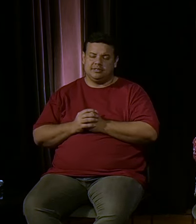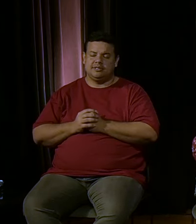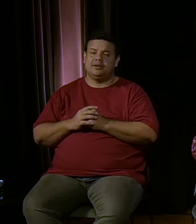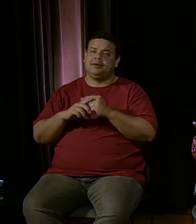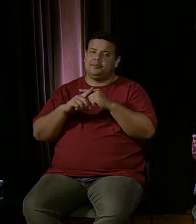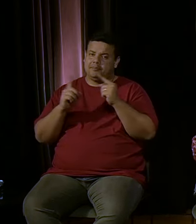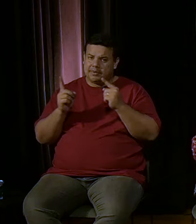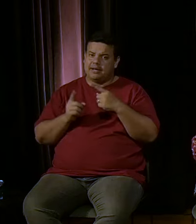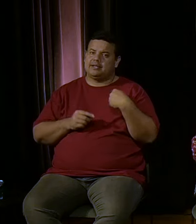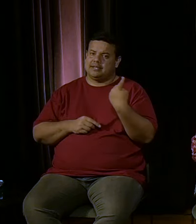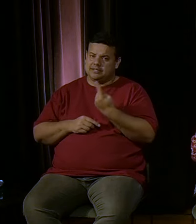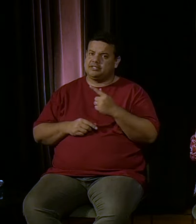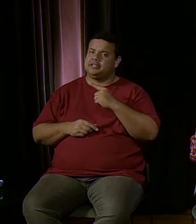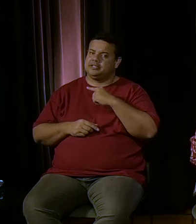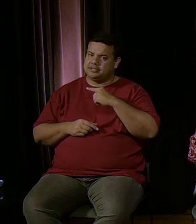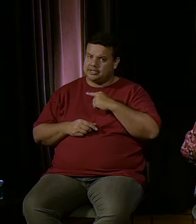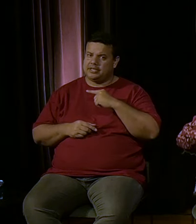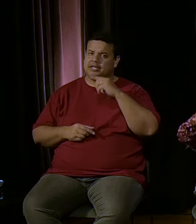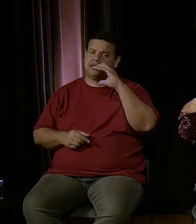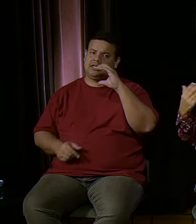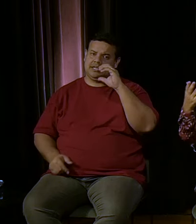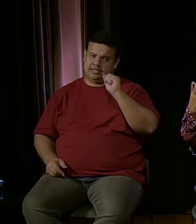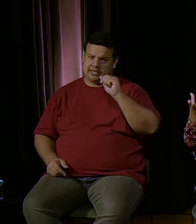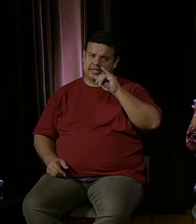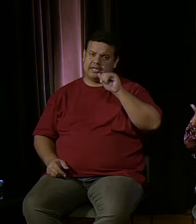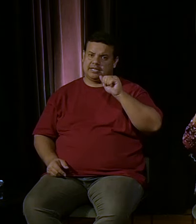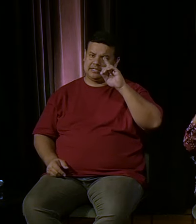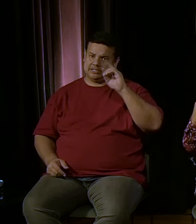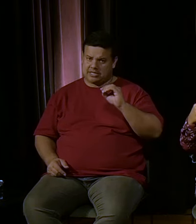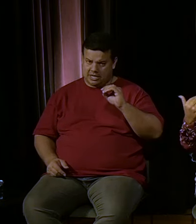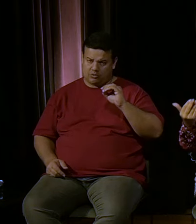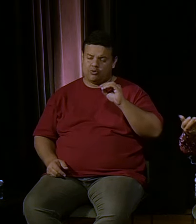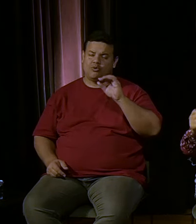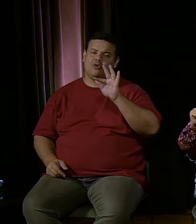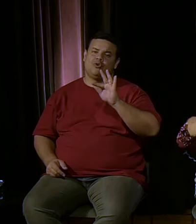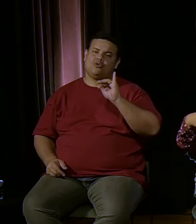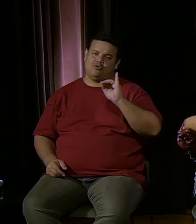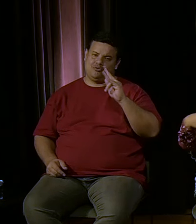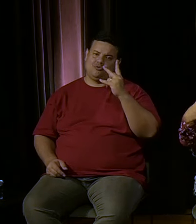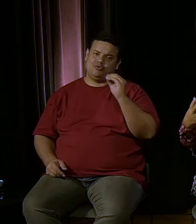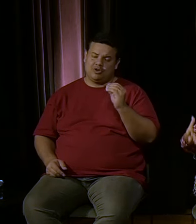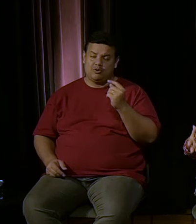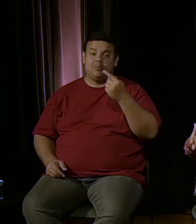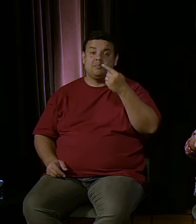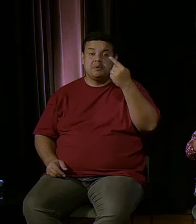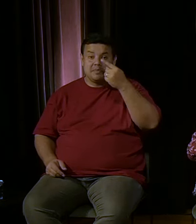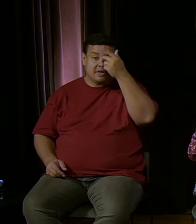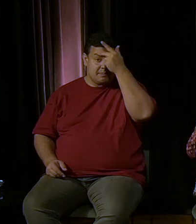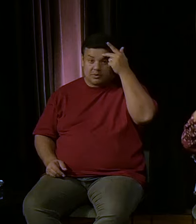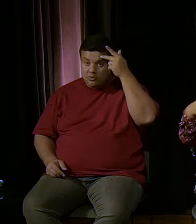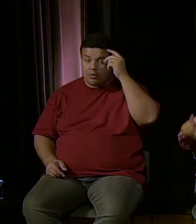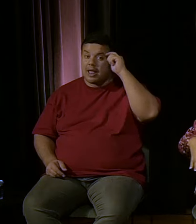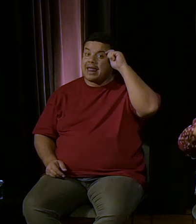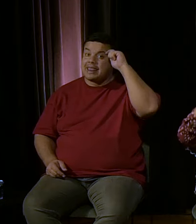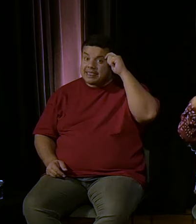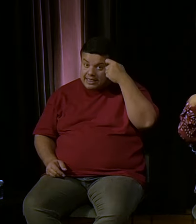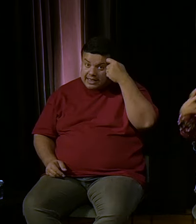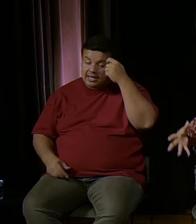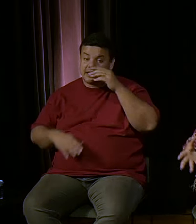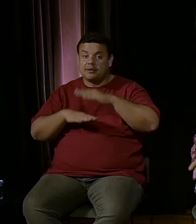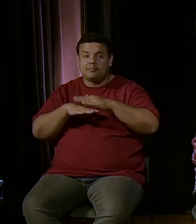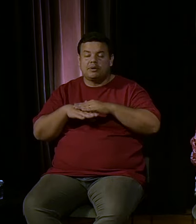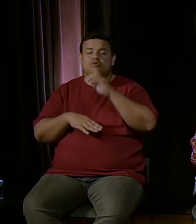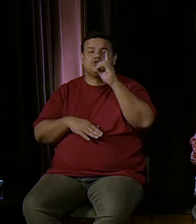tem ali o Cajado Filho como o primeiro diretor, a primeira pessoa negra a dirigir um filme no contexto